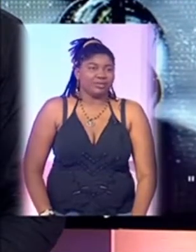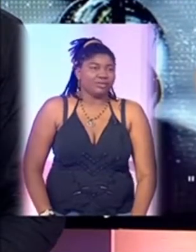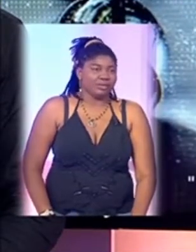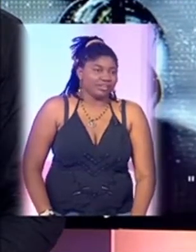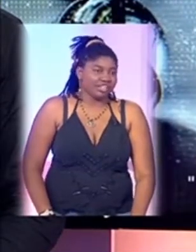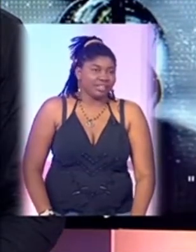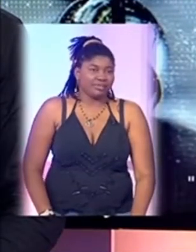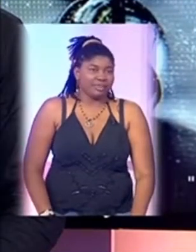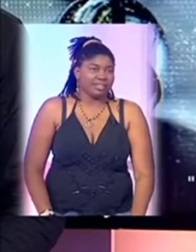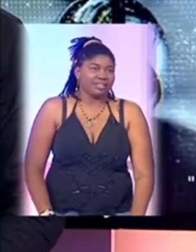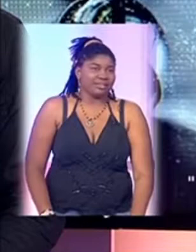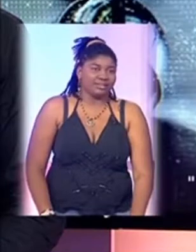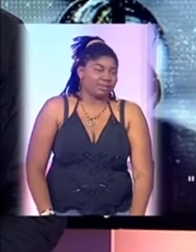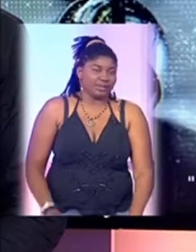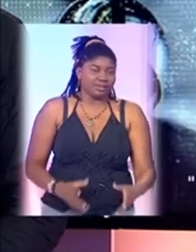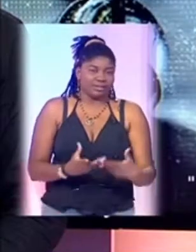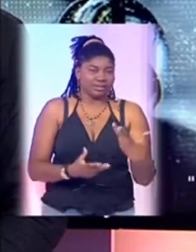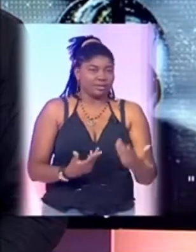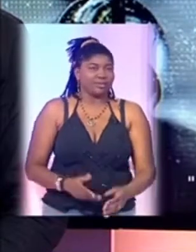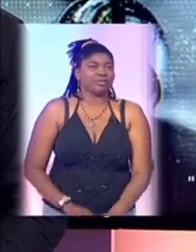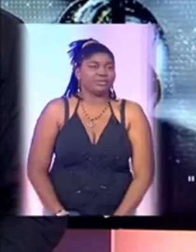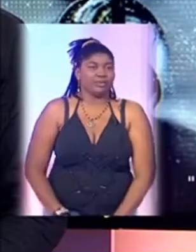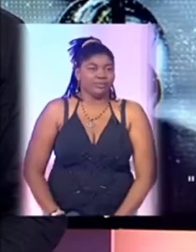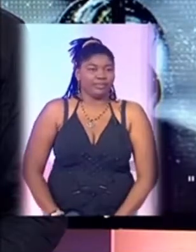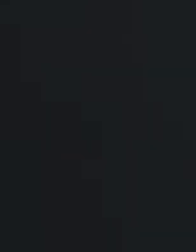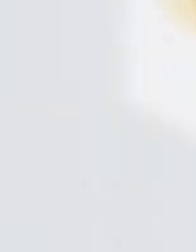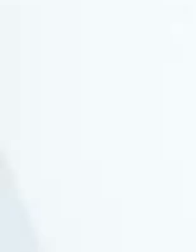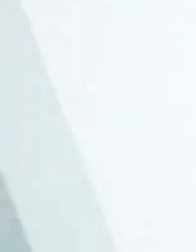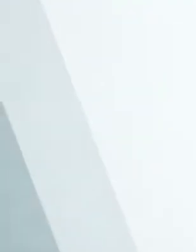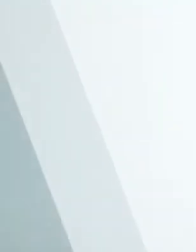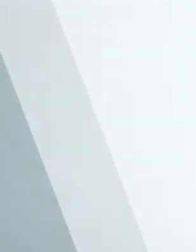Et dans chacun des pays, il y a des visuels qui sont un petit peu différents.